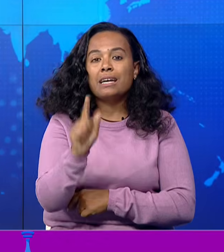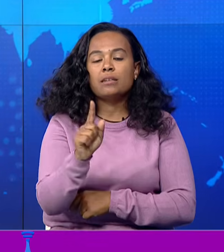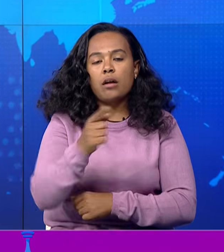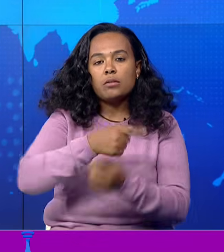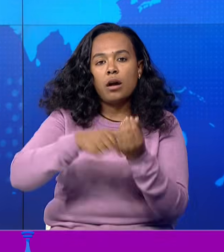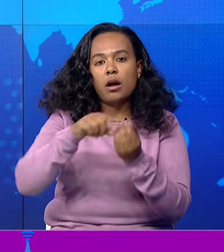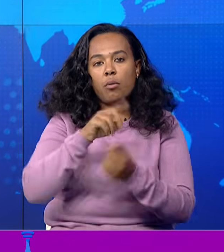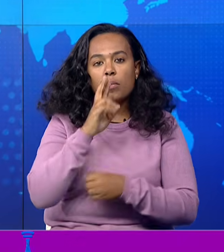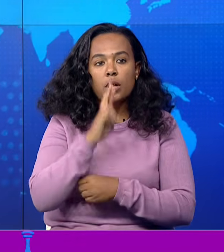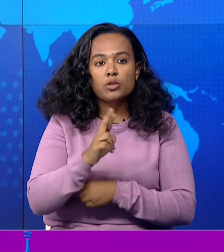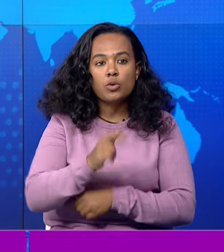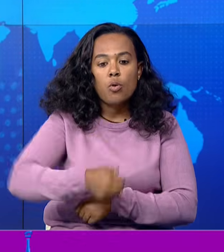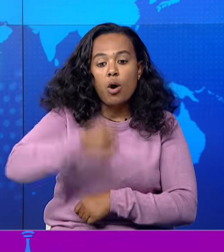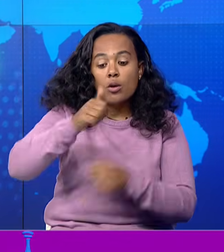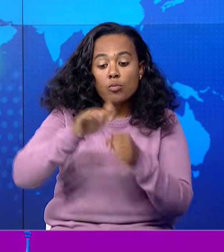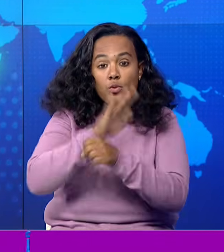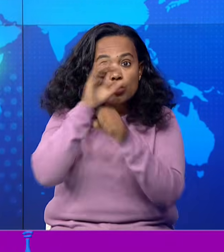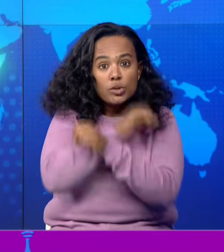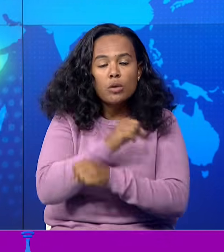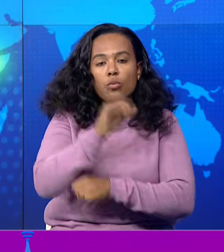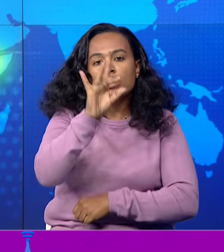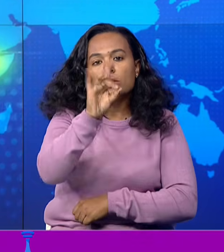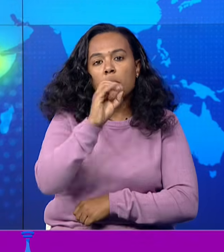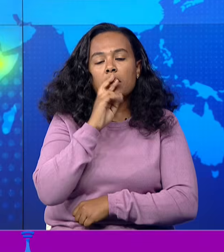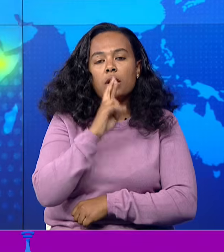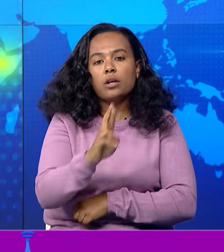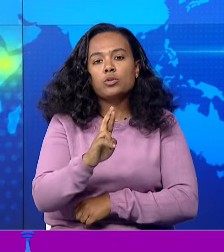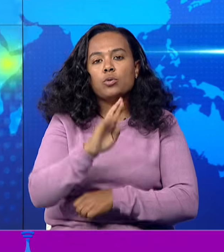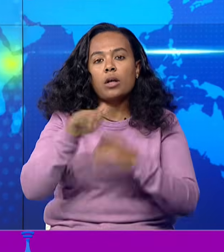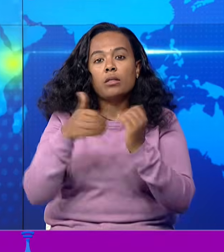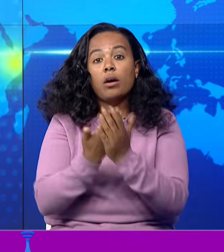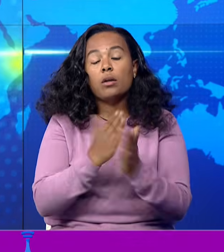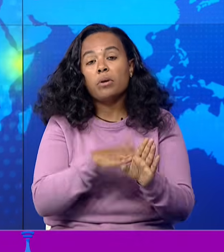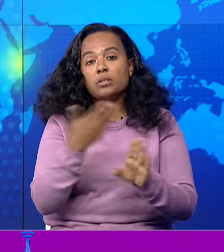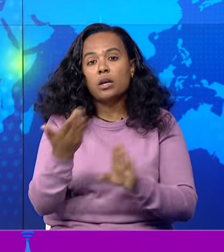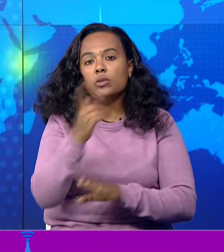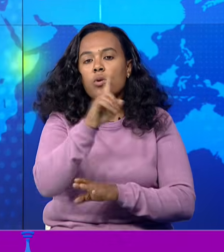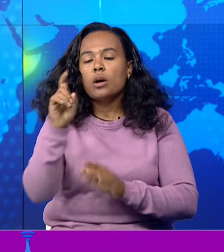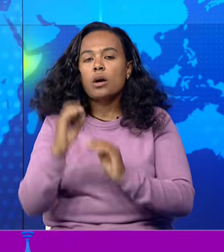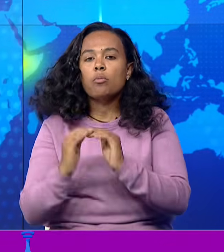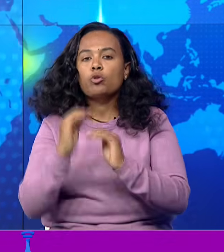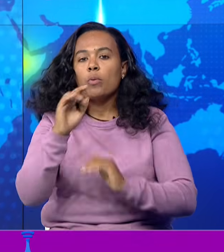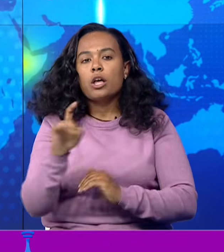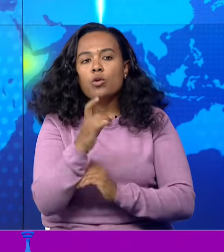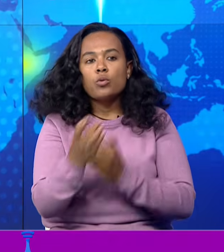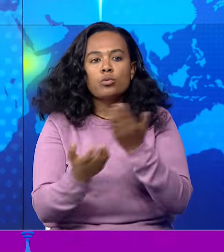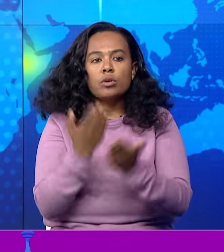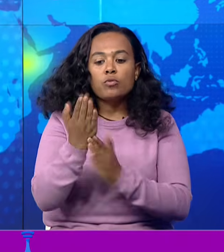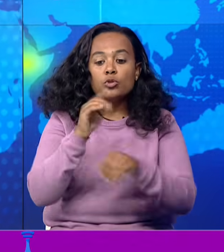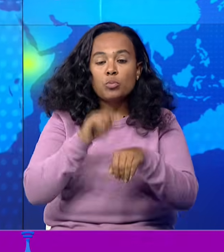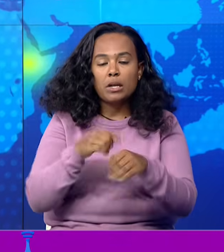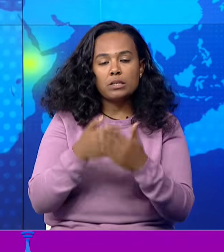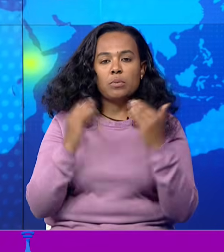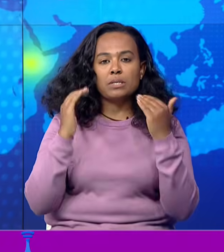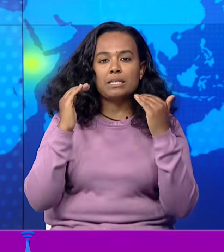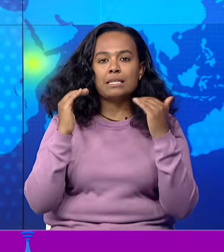ናቸው። ዋናው ሙሉ ሲያልቅ ወደ 80 ካውንተር ናቸው የሚያስተናግደው አጠቃላይ ህንጻው። ከ100 በላይ የሆኑ ሰርቪሶች በአንድ በዚህ ህንፃ